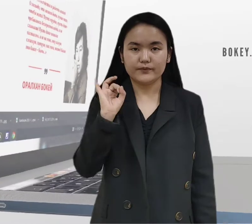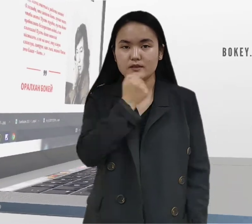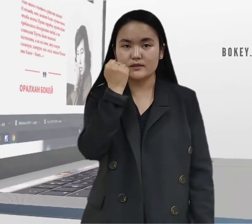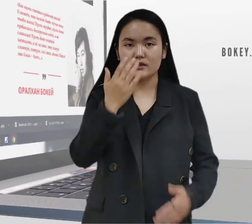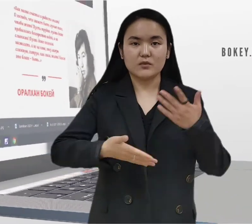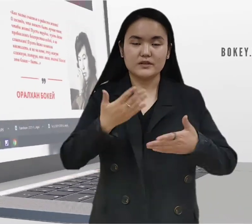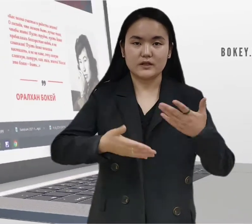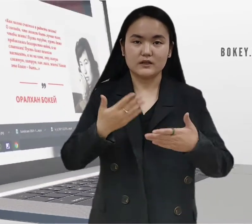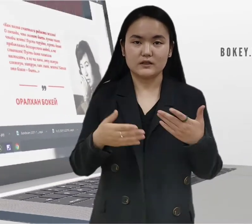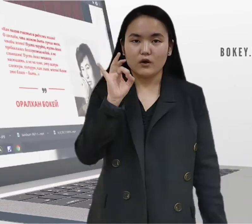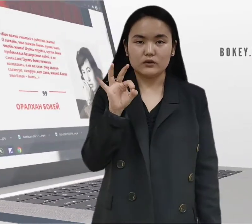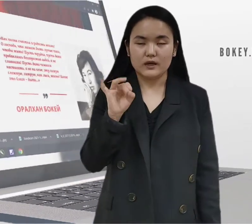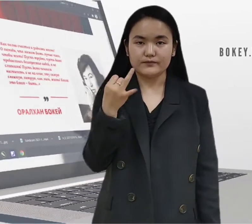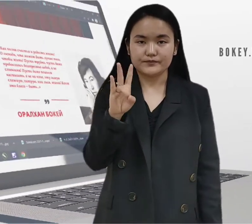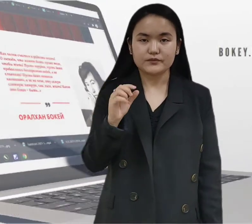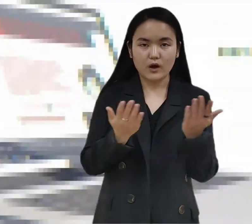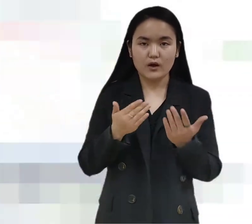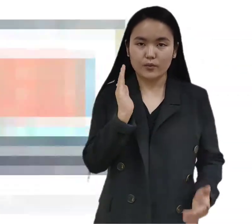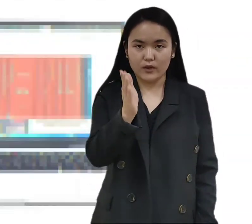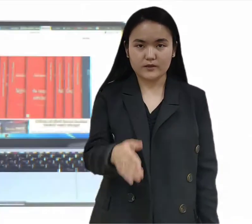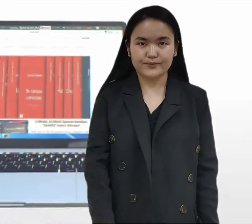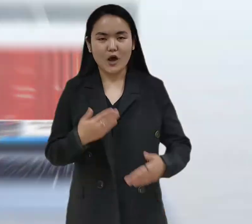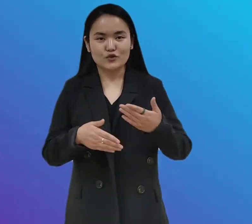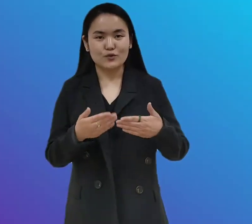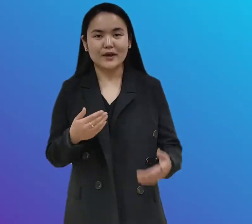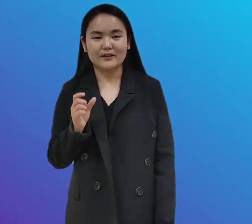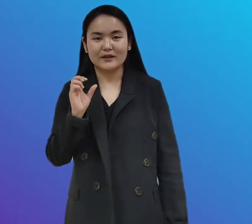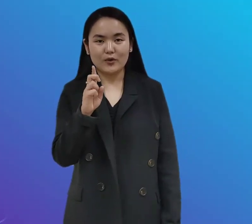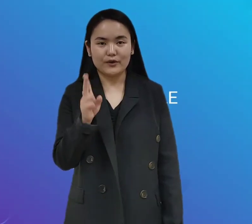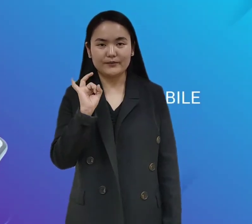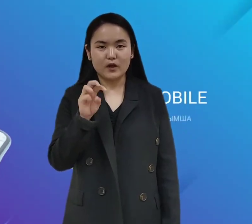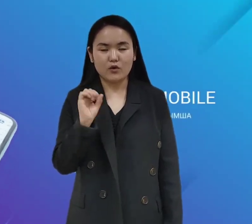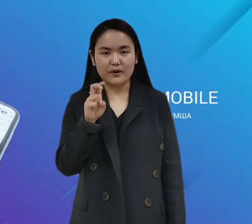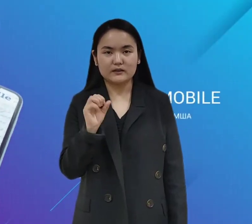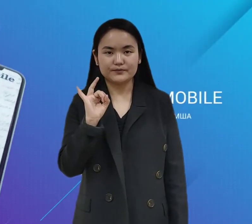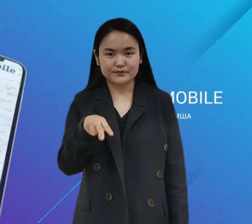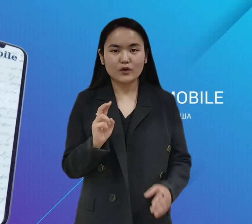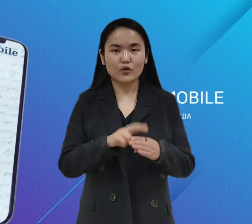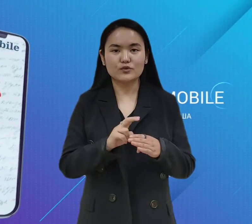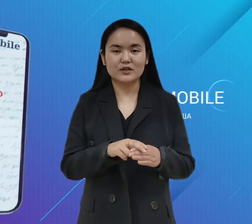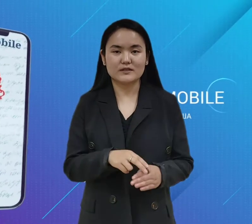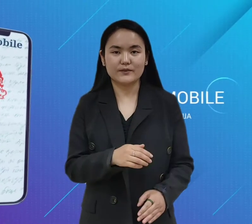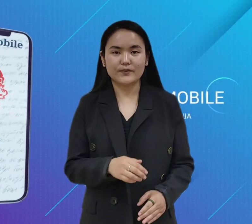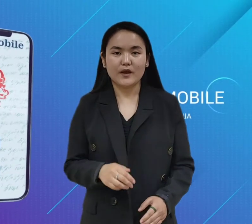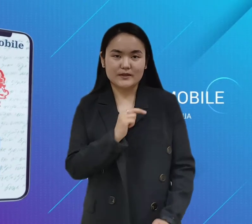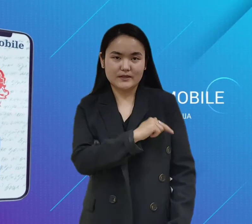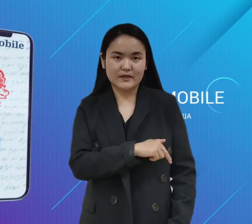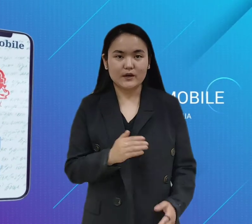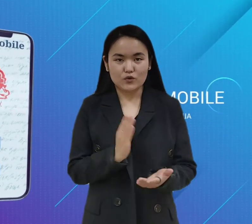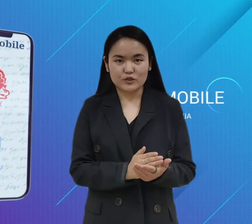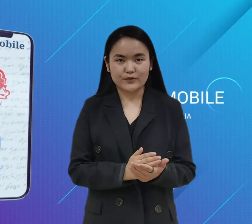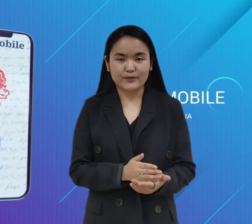қатысты материалдарды онлайн оқуға болады. Сонымен қатар, Бөкей Мобайл қосымшасы іске қосылыпты.